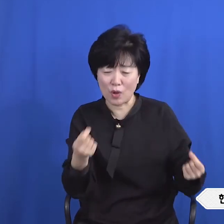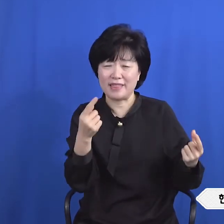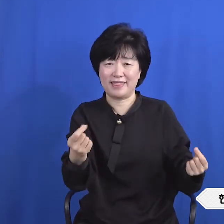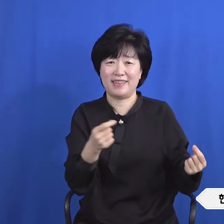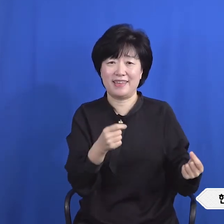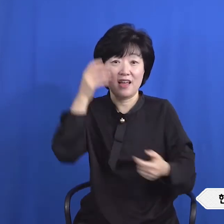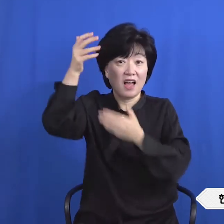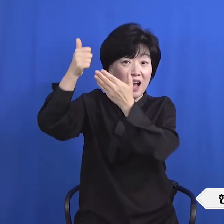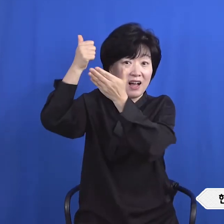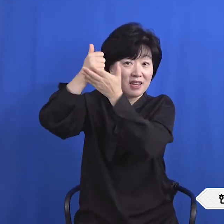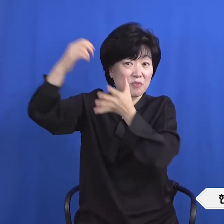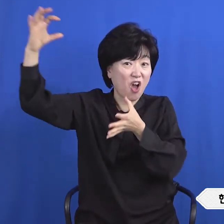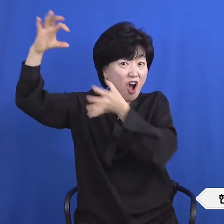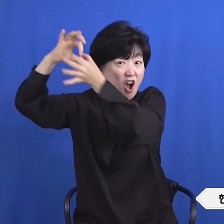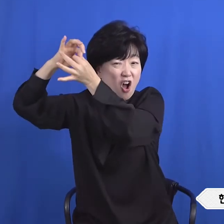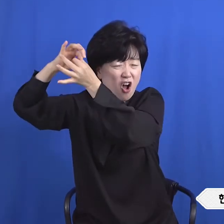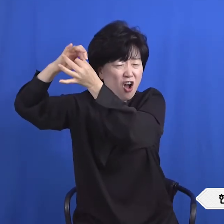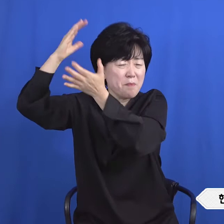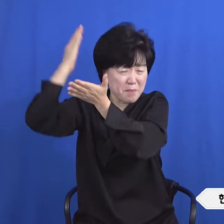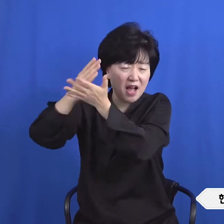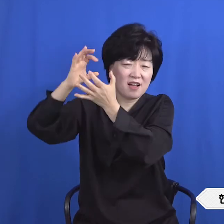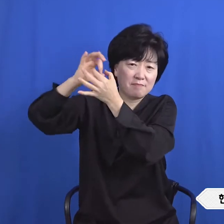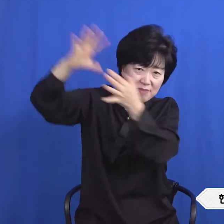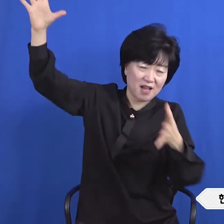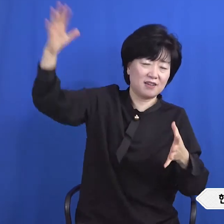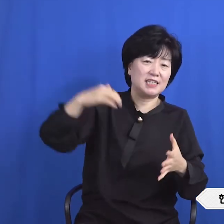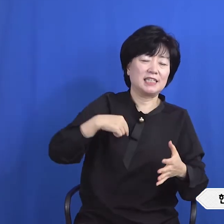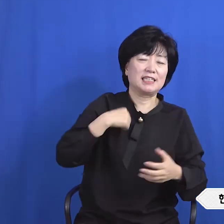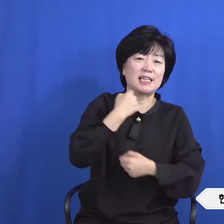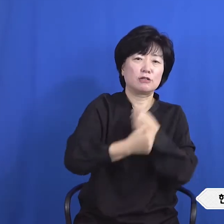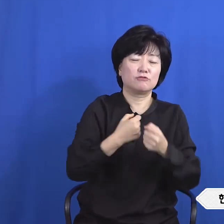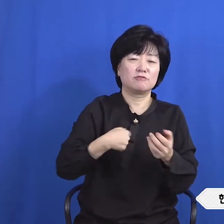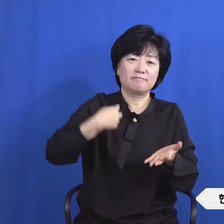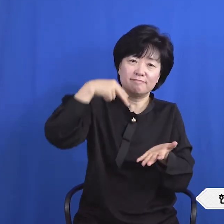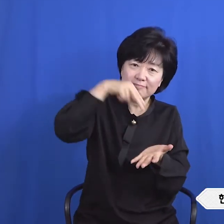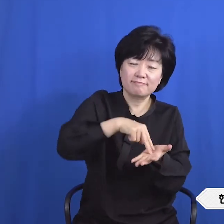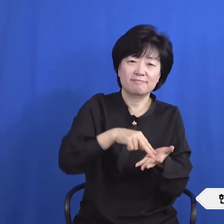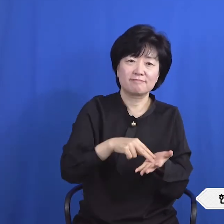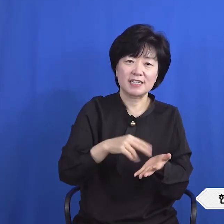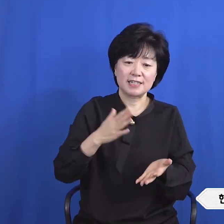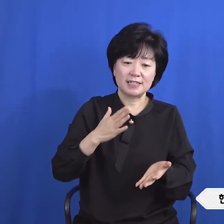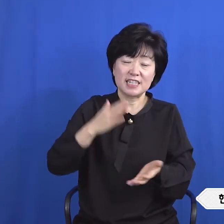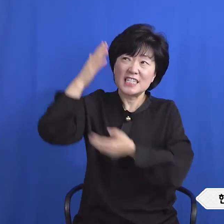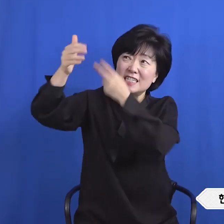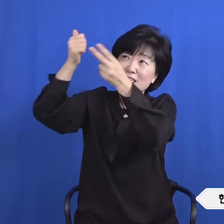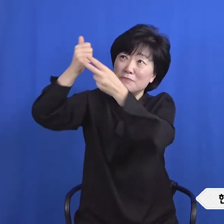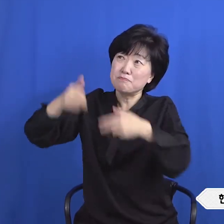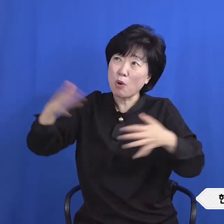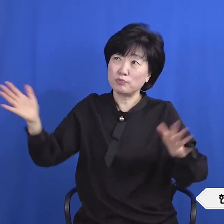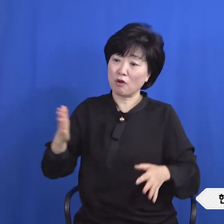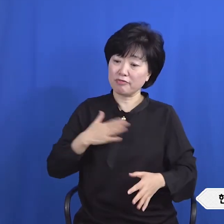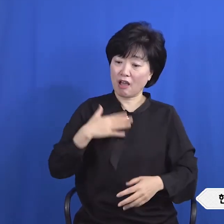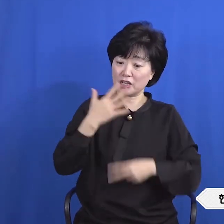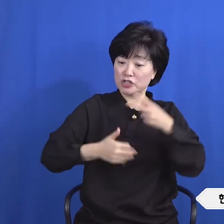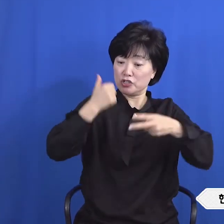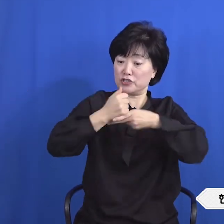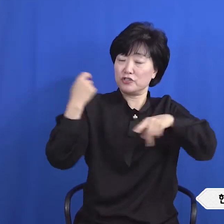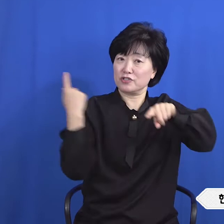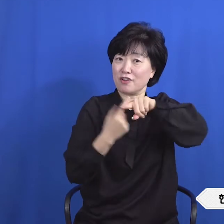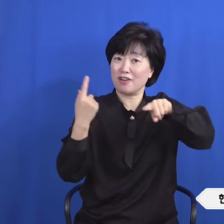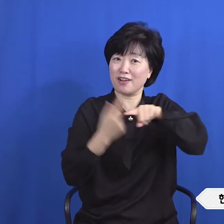하나님에게 예속되지 말고 자율적인 존재가 되라. 신이 무슨 필요가 있느냐? 네가 신이 되면 되지 무슨 필요가